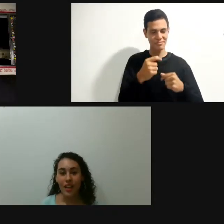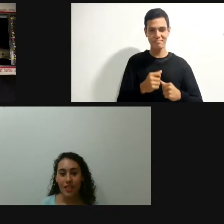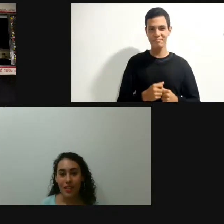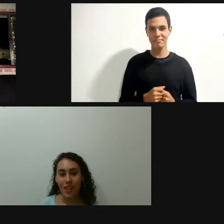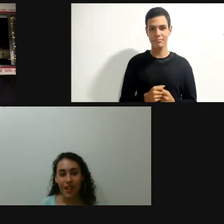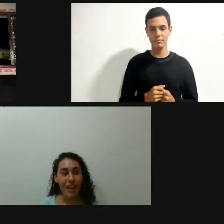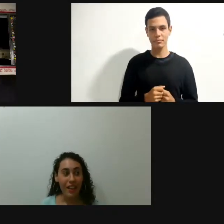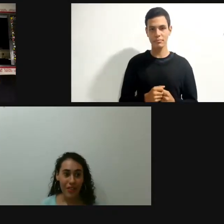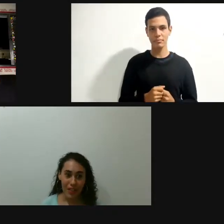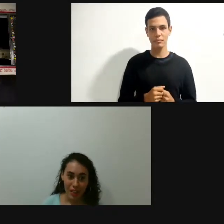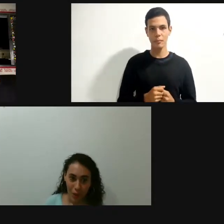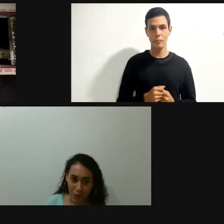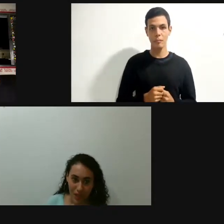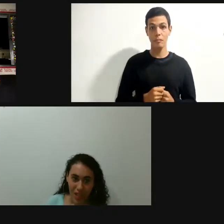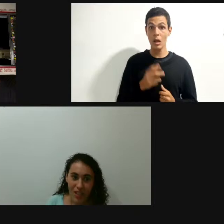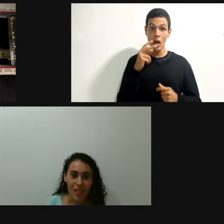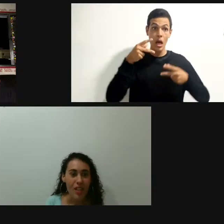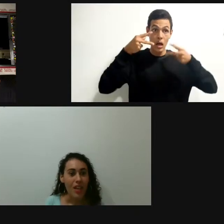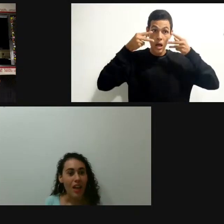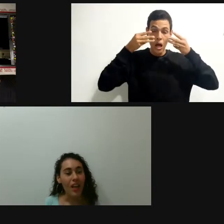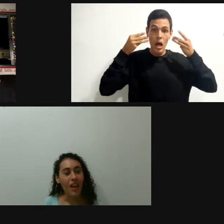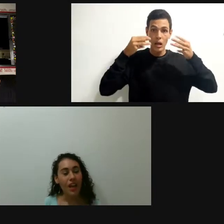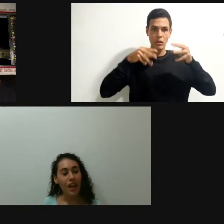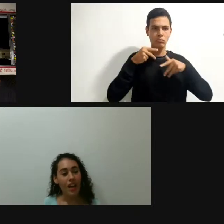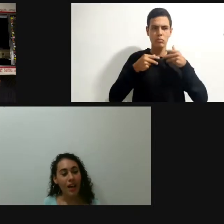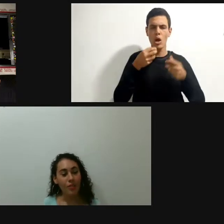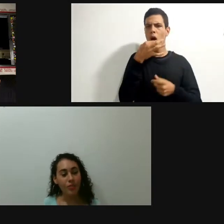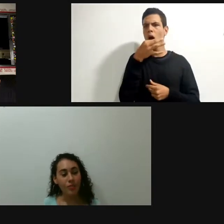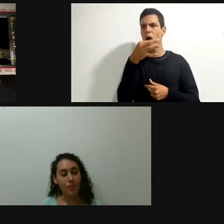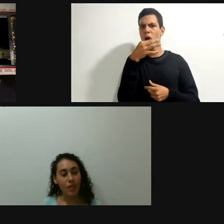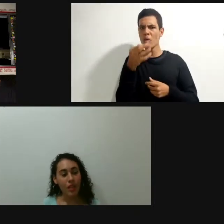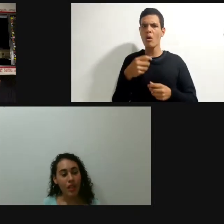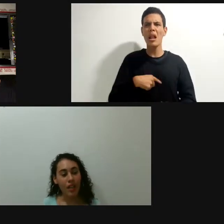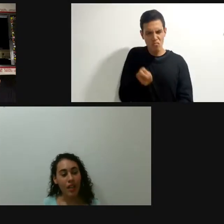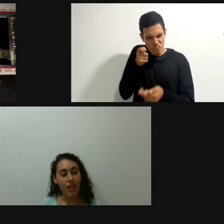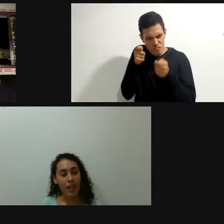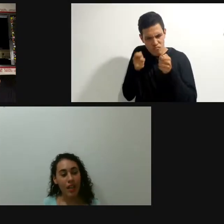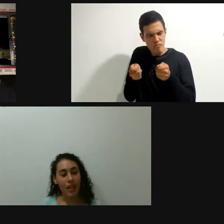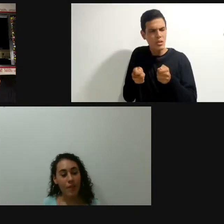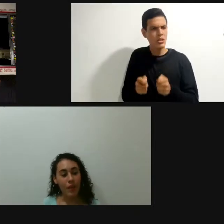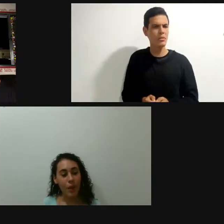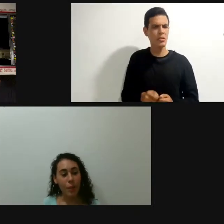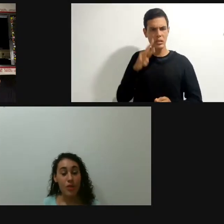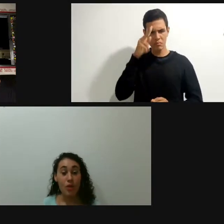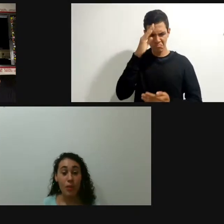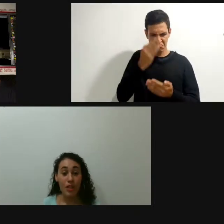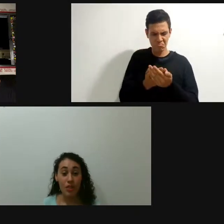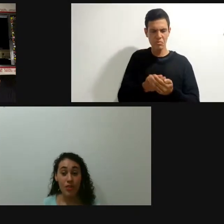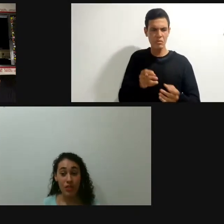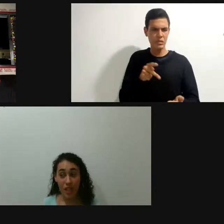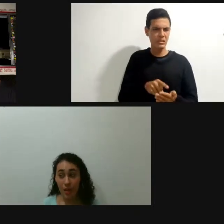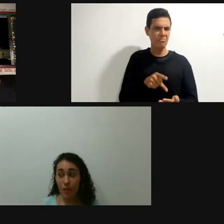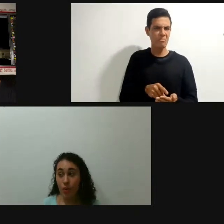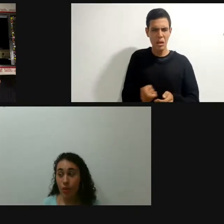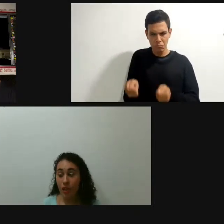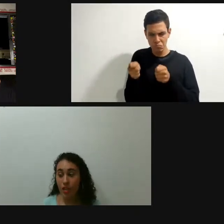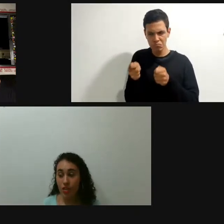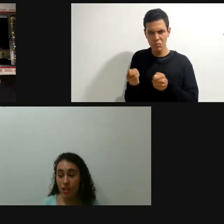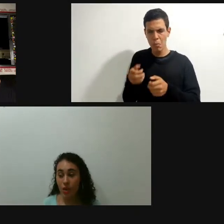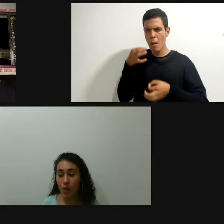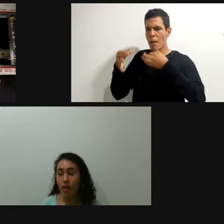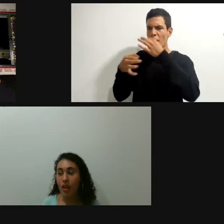que ela acredita, ela defende até o fim. Ela é uma pessoa bastante firme quando